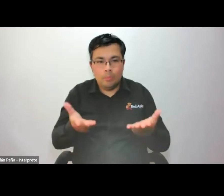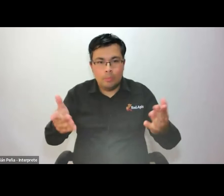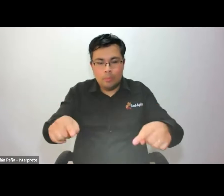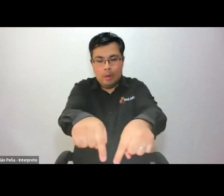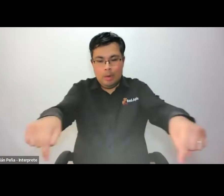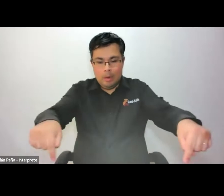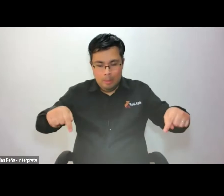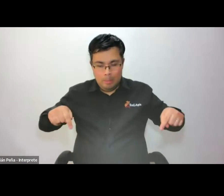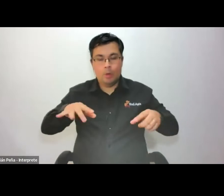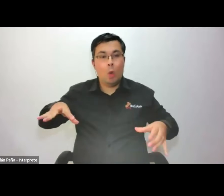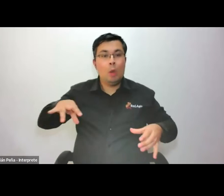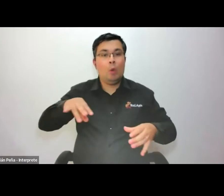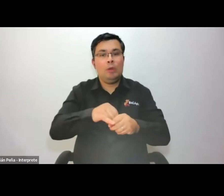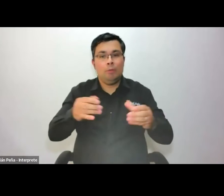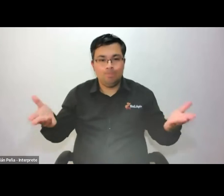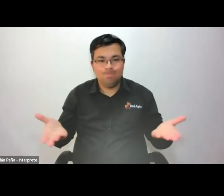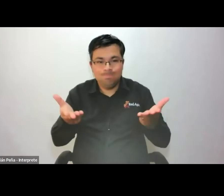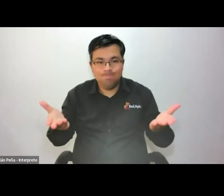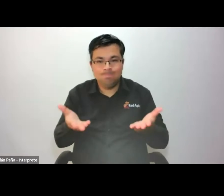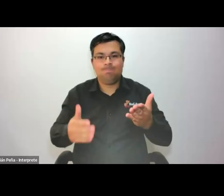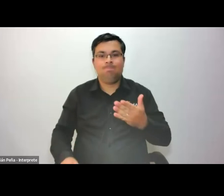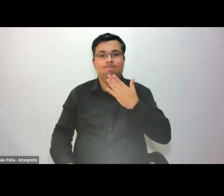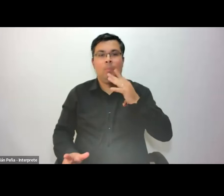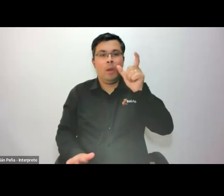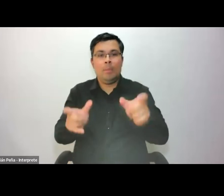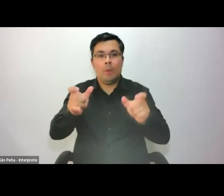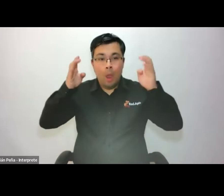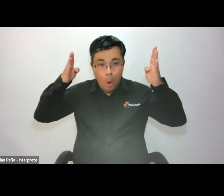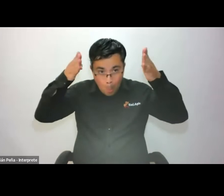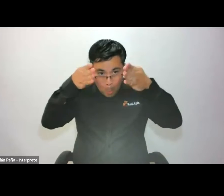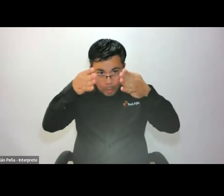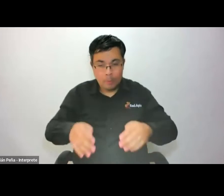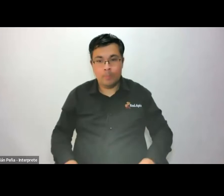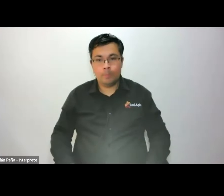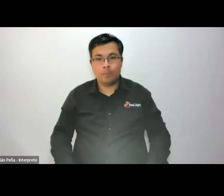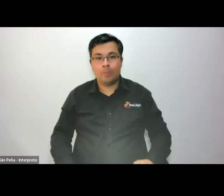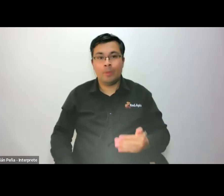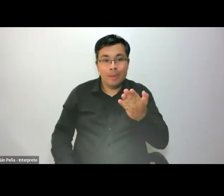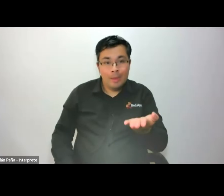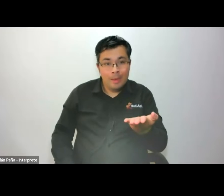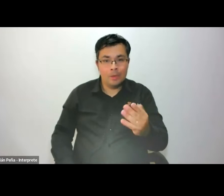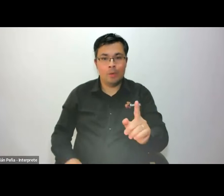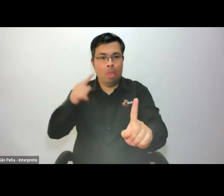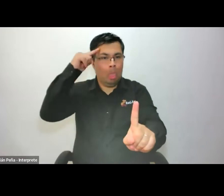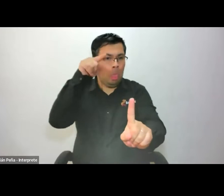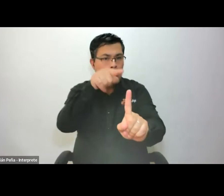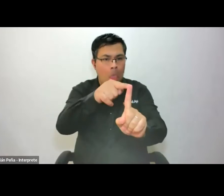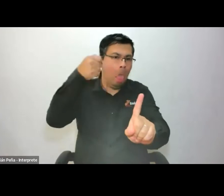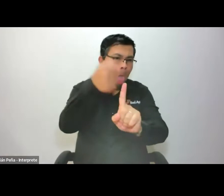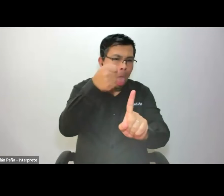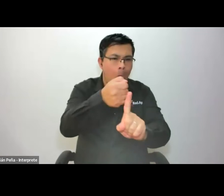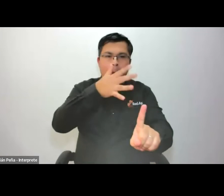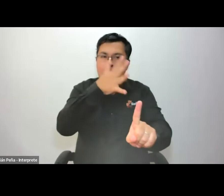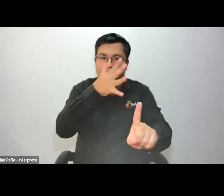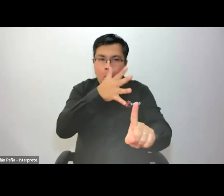estudiantes autistas son, son objeto de maltrato, de bullying por parte de sus compañeros o